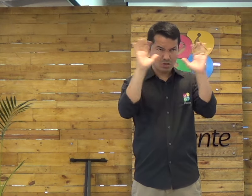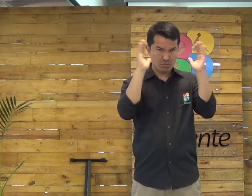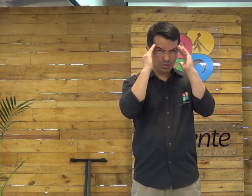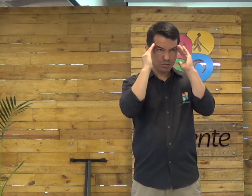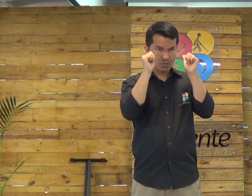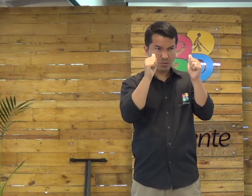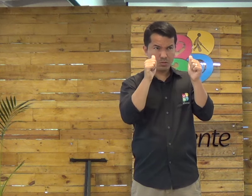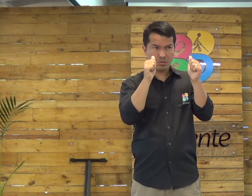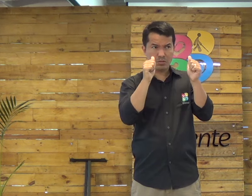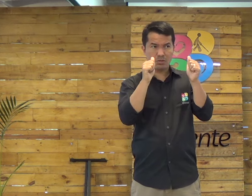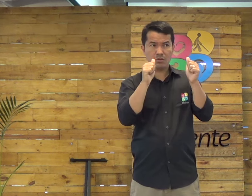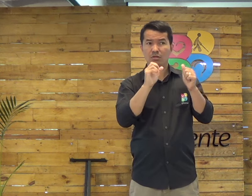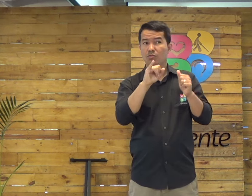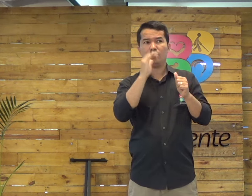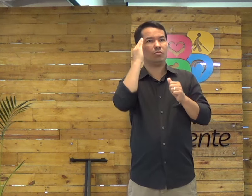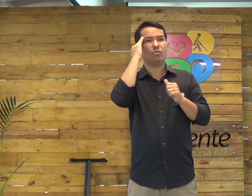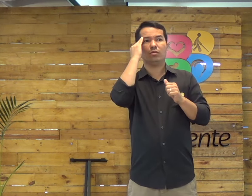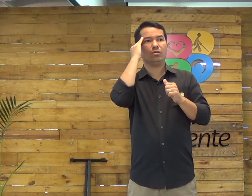entendeu? Agora.